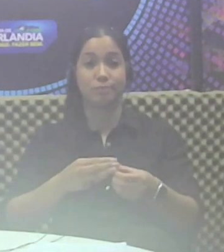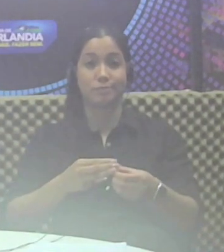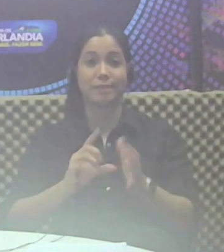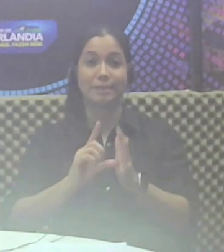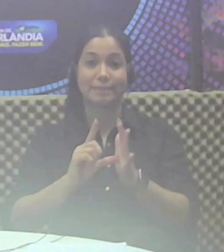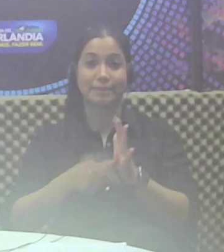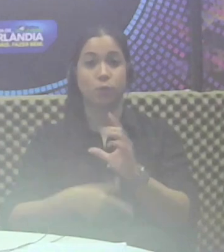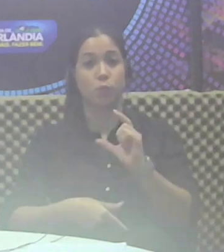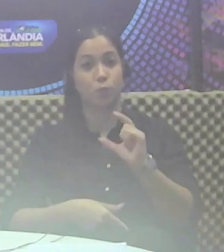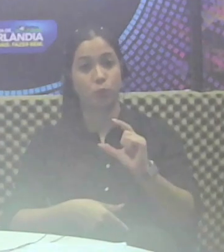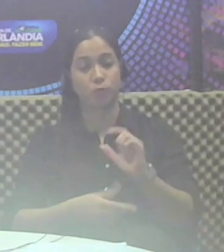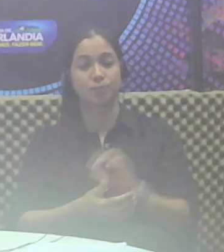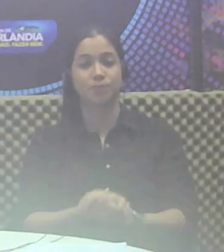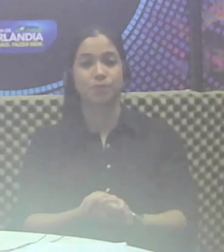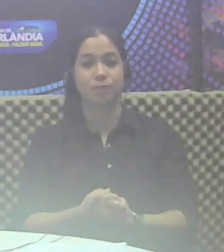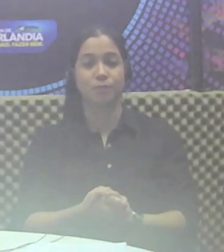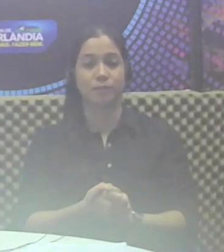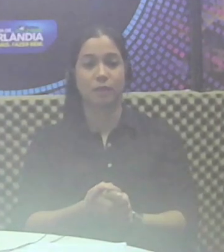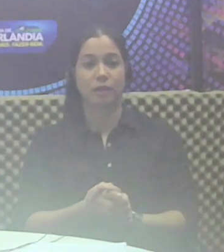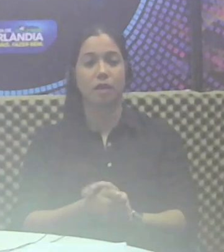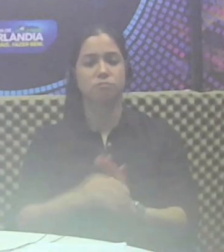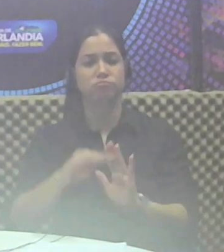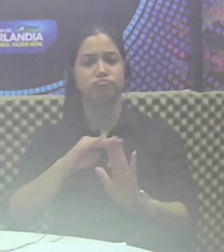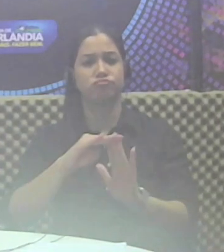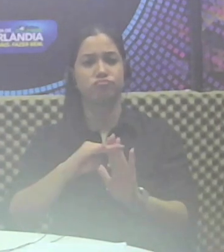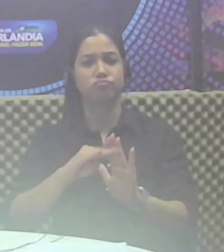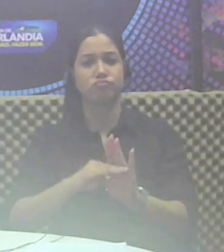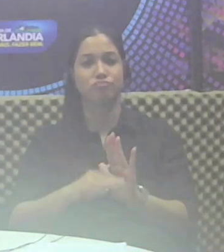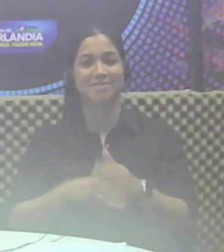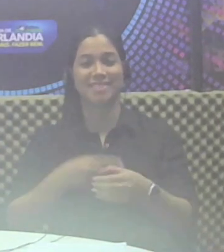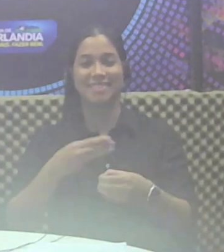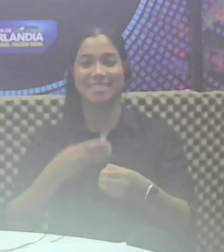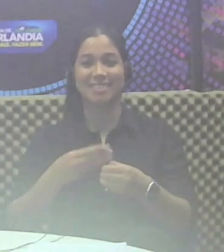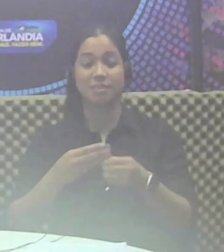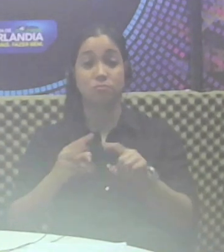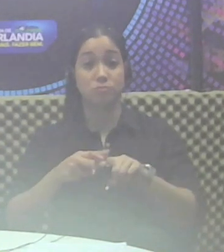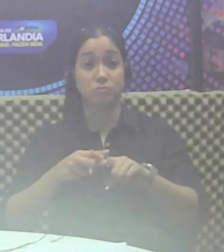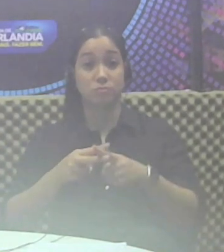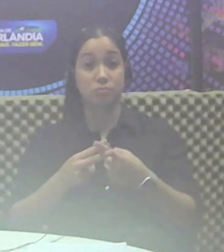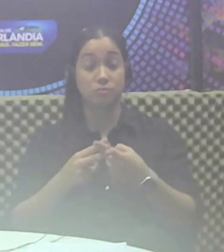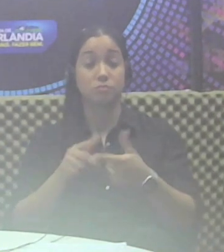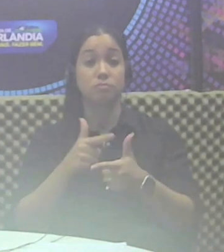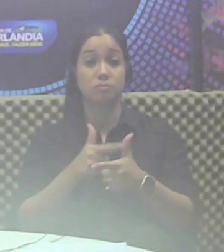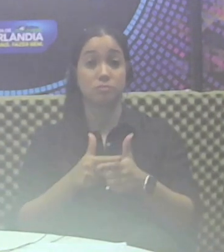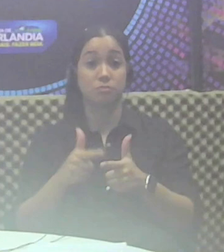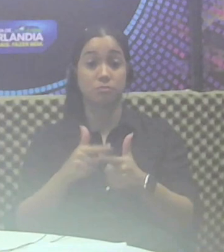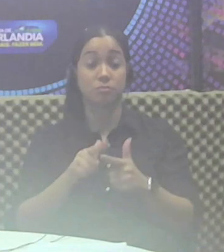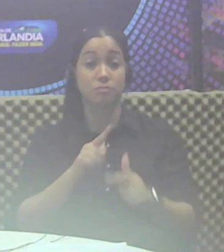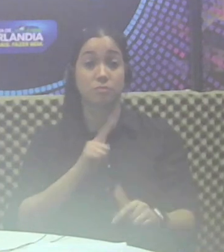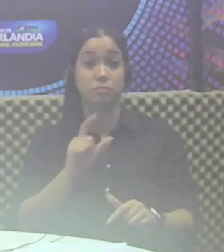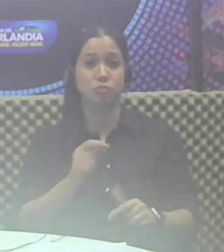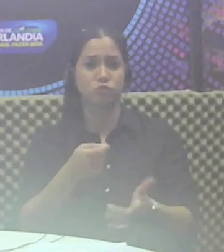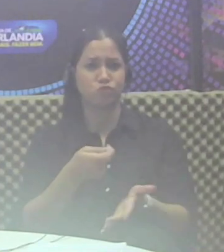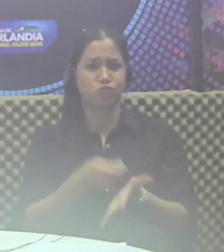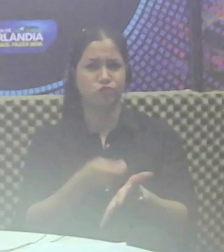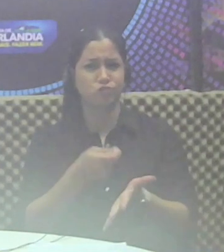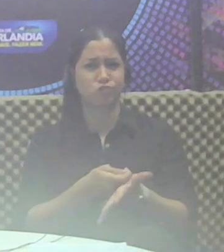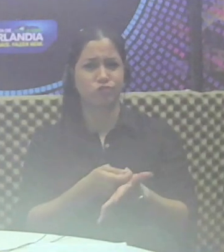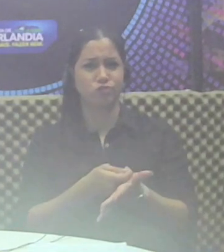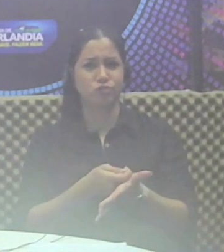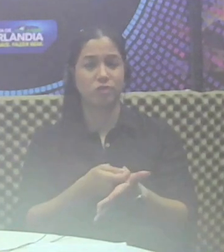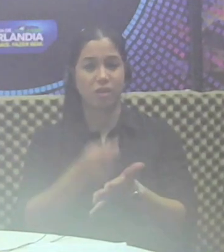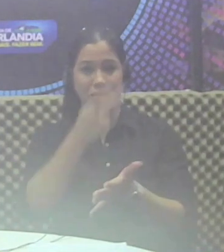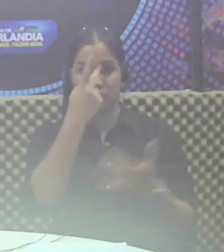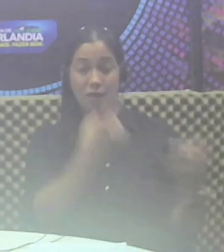atraso. Entre as medidas estabelecidas pelo município para a correção dos problemas, está a obrigatoriedade de que o